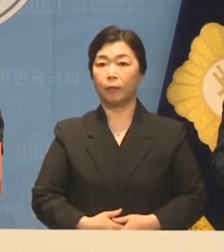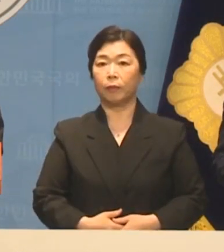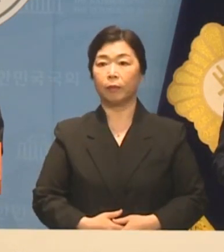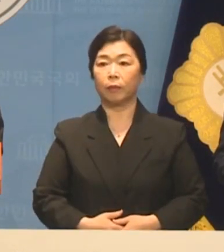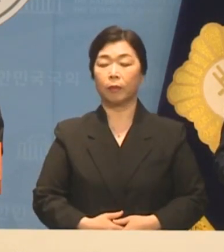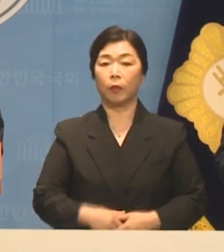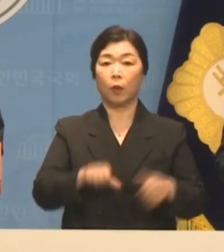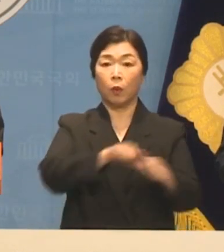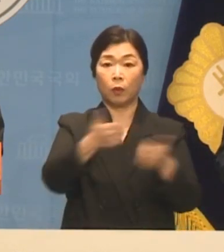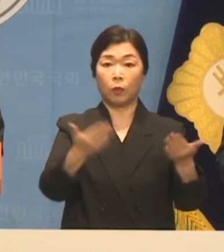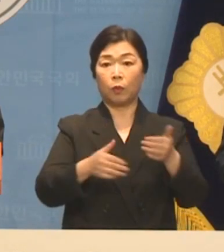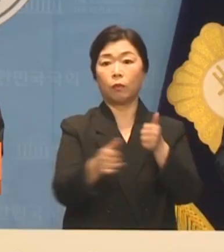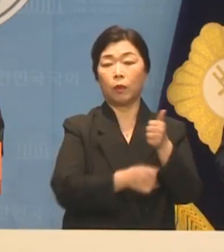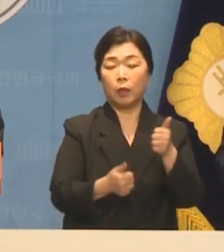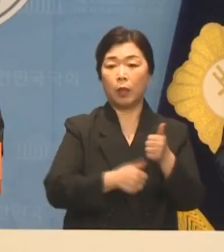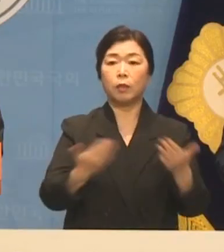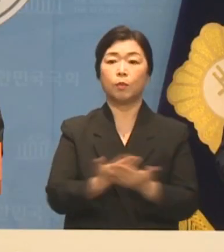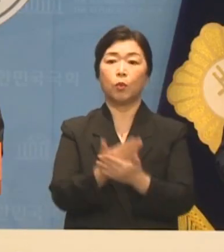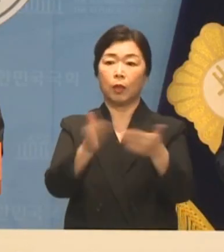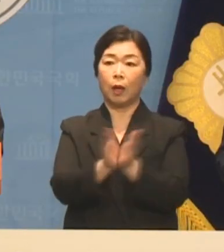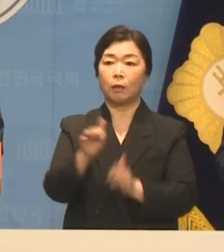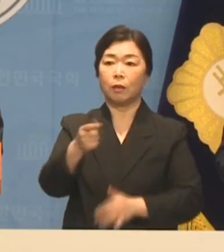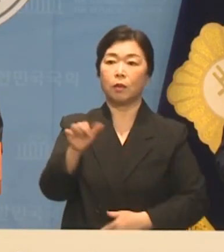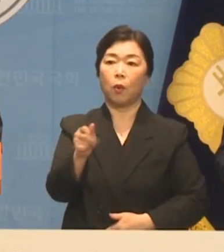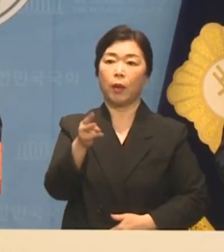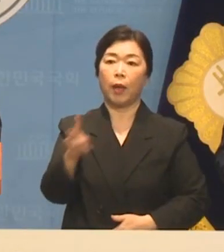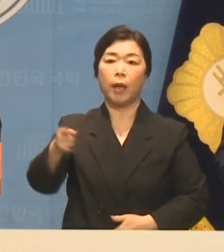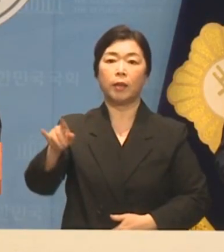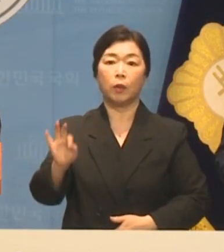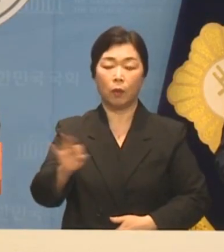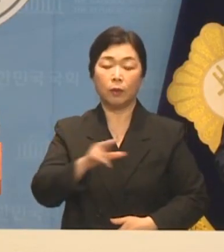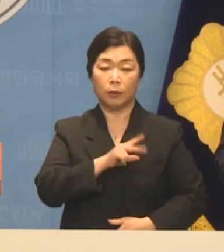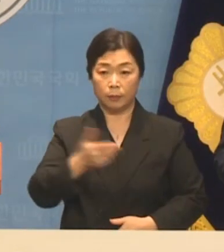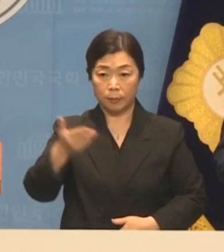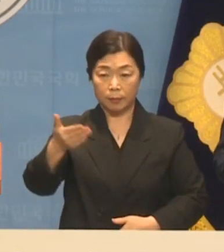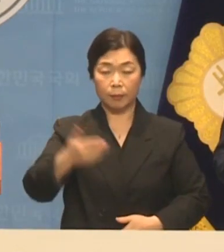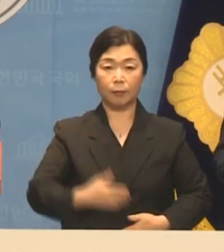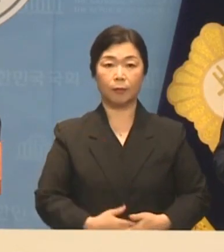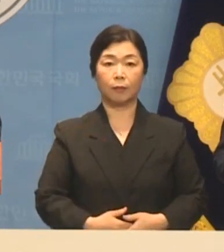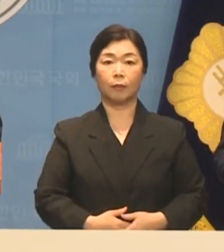국회 환경노동위원회 진보당 정혜경 의원님 참석해 주셨습니다.